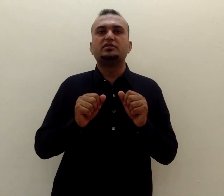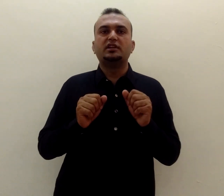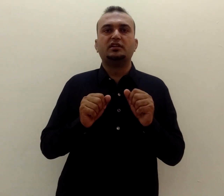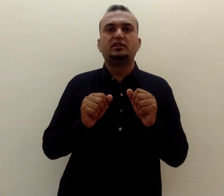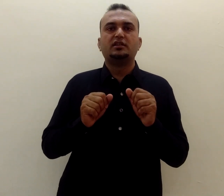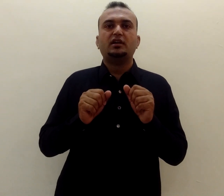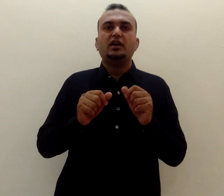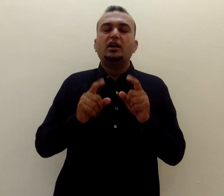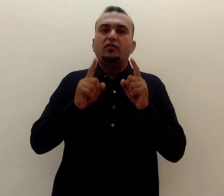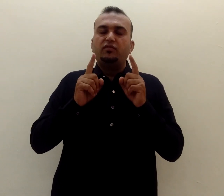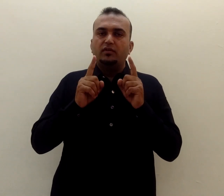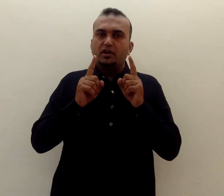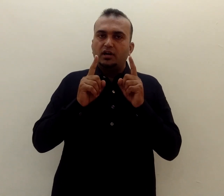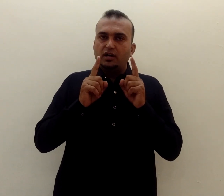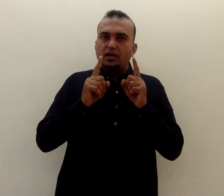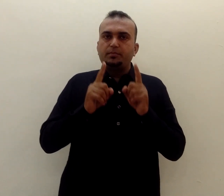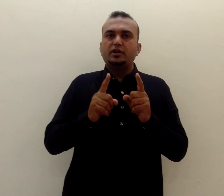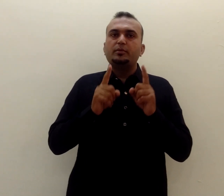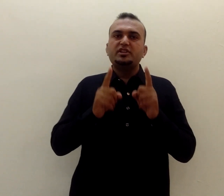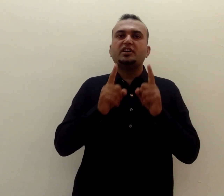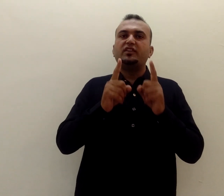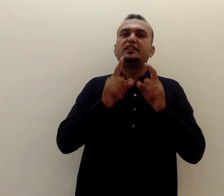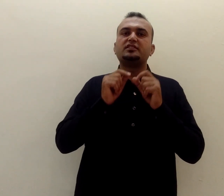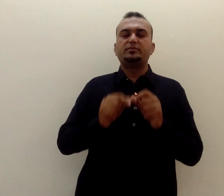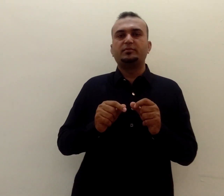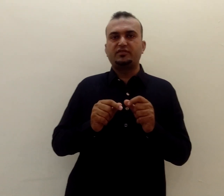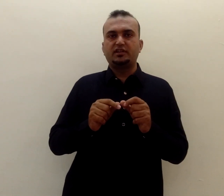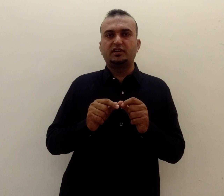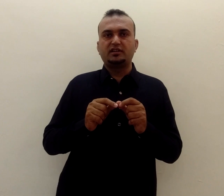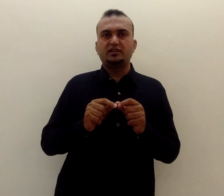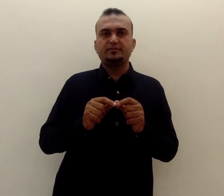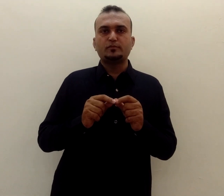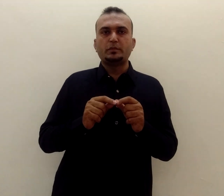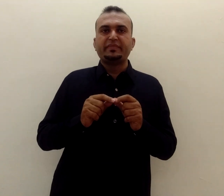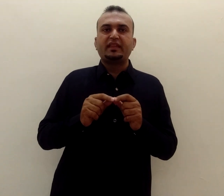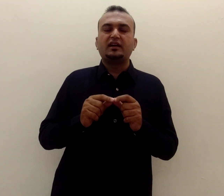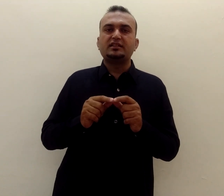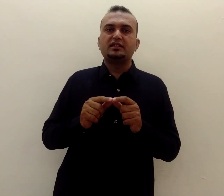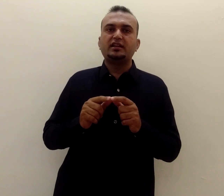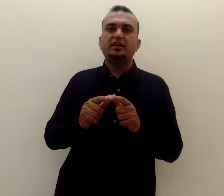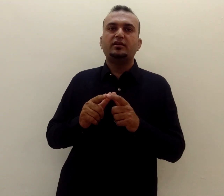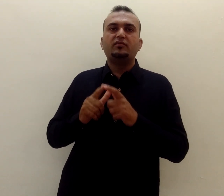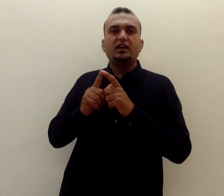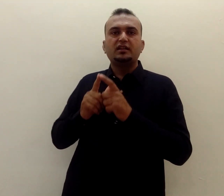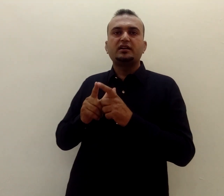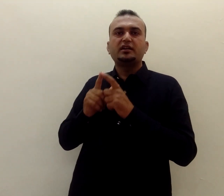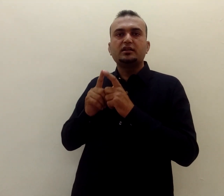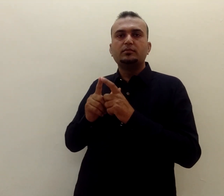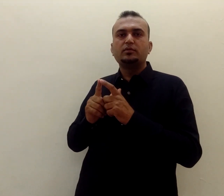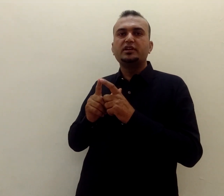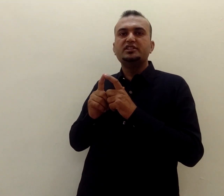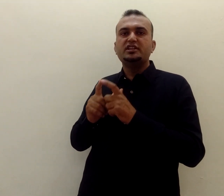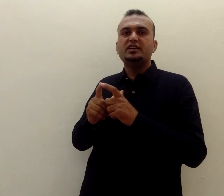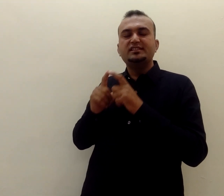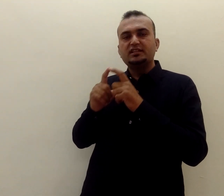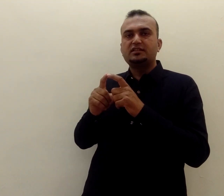नहीं। आप हमेशा वालिद साहब से मशवरा किया करें। अल्लाह ताला ने वालदा के कदमों के नीचे जन्नत